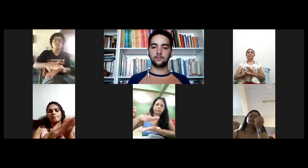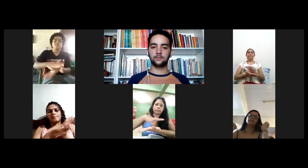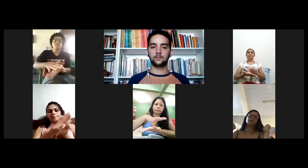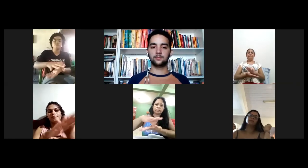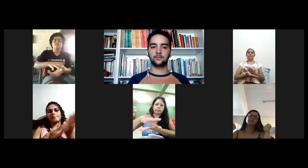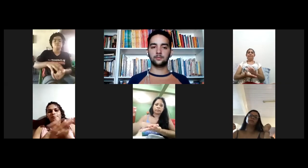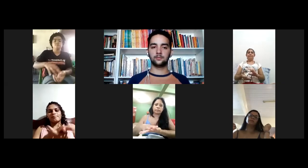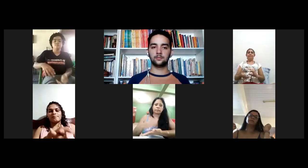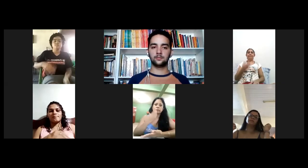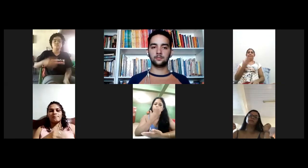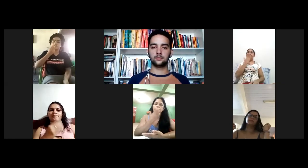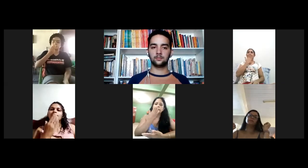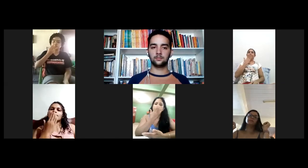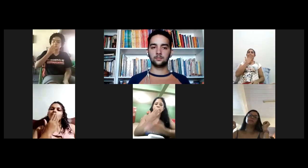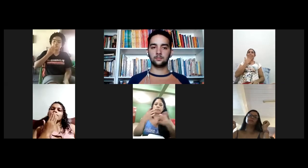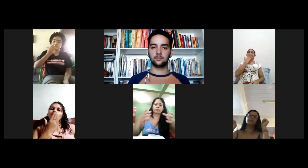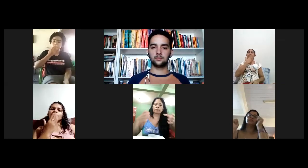bolo,